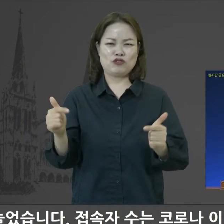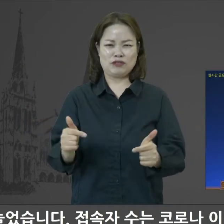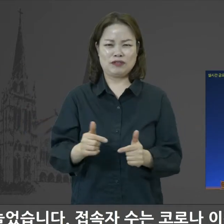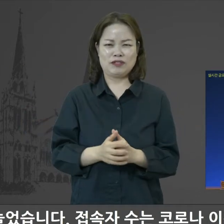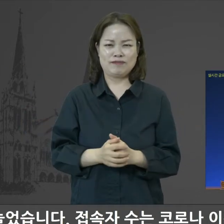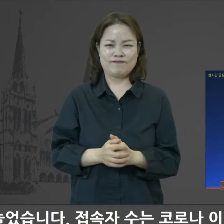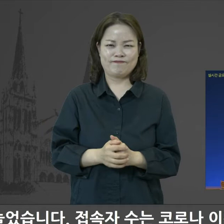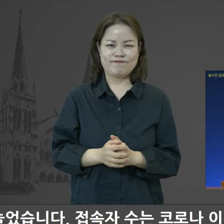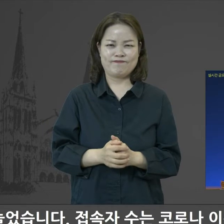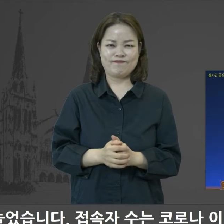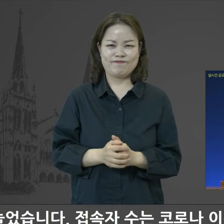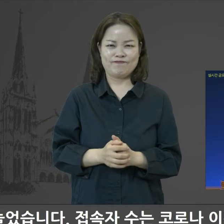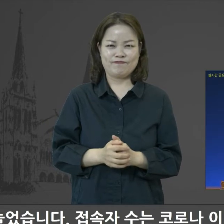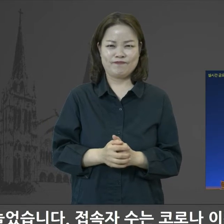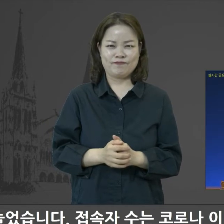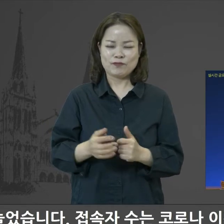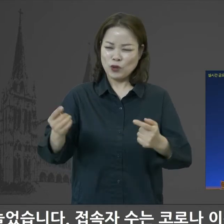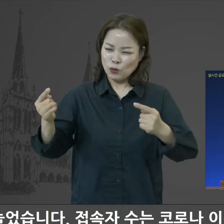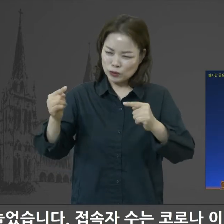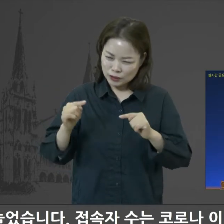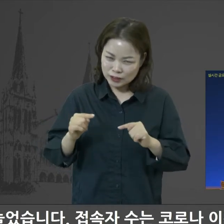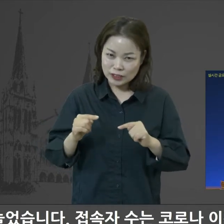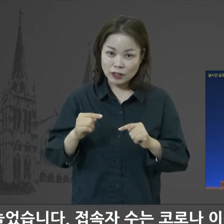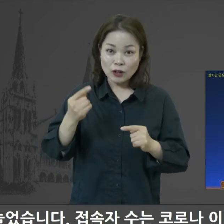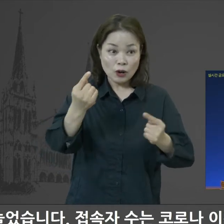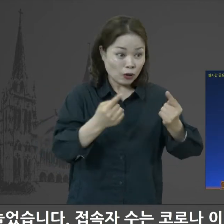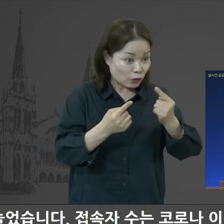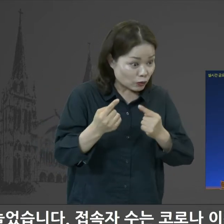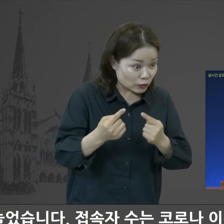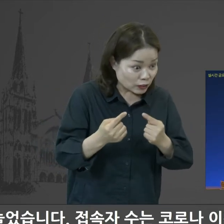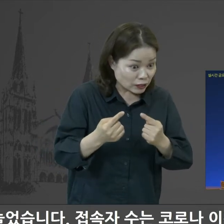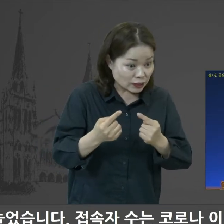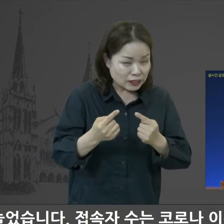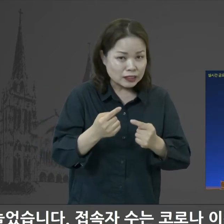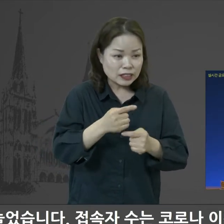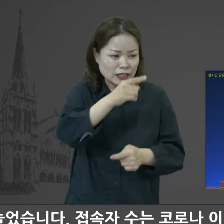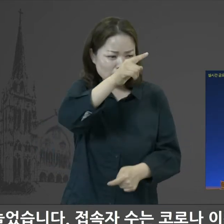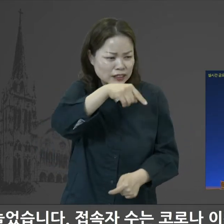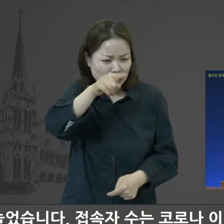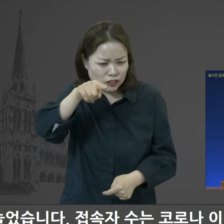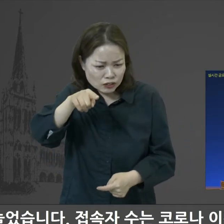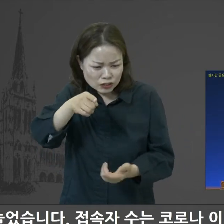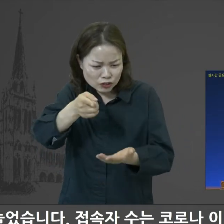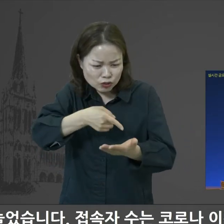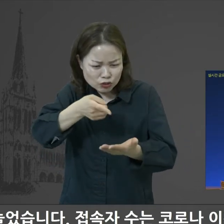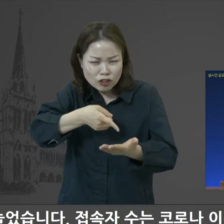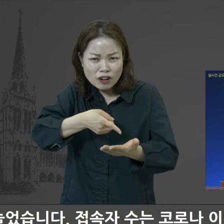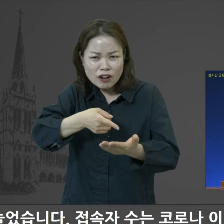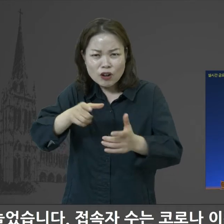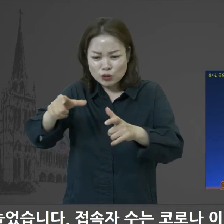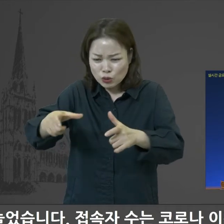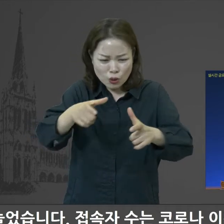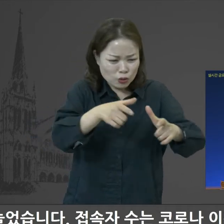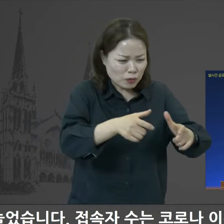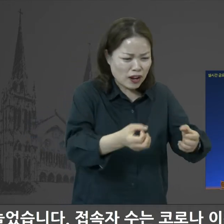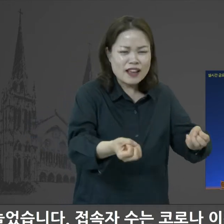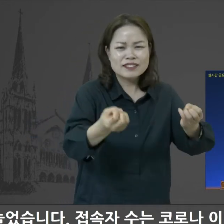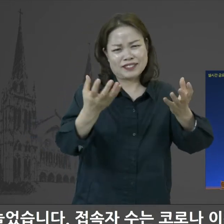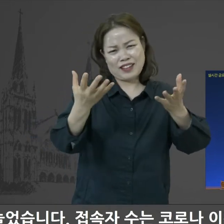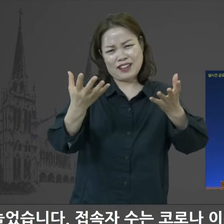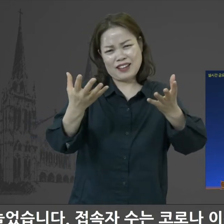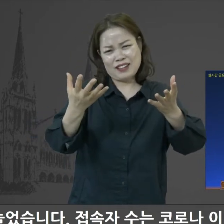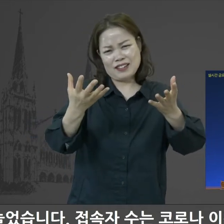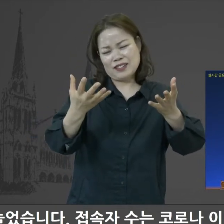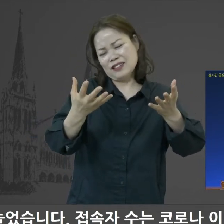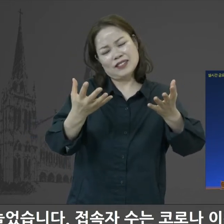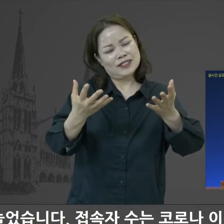여러분, 오시려면 나오세요. 안 나오면 체크합니다. 출석 부릅니다. 교구별로 오늘 행사합니다.